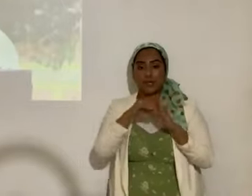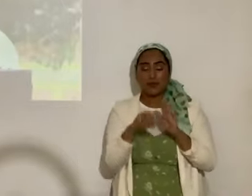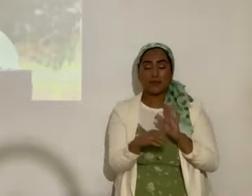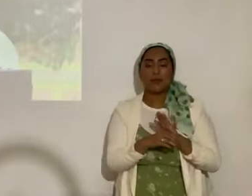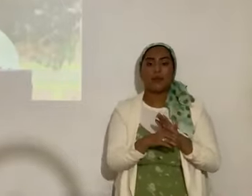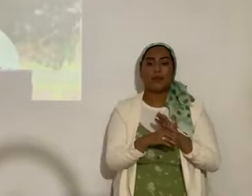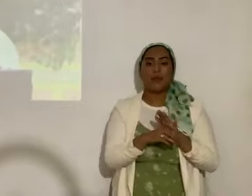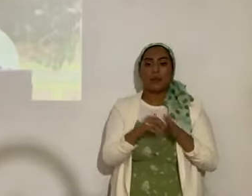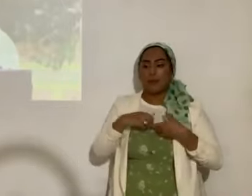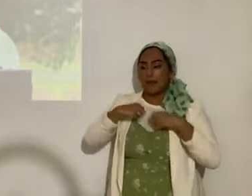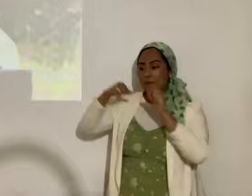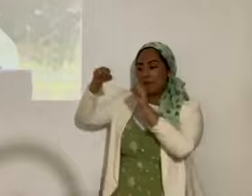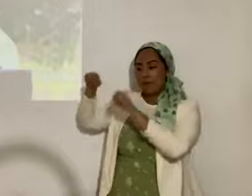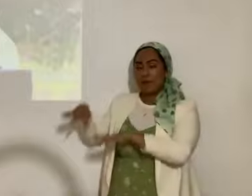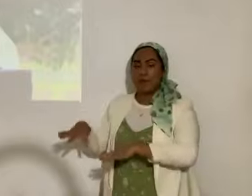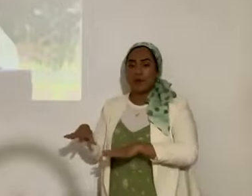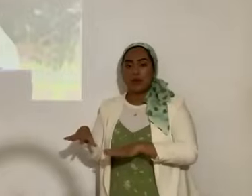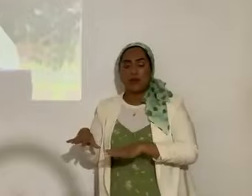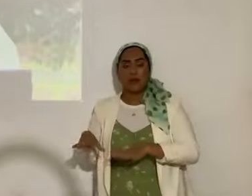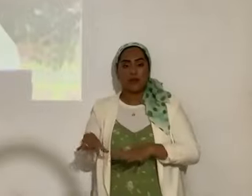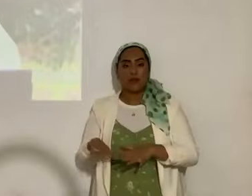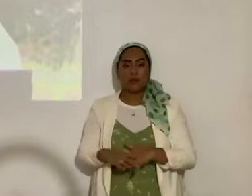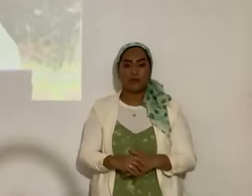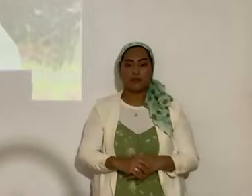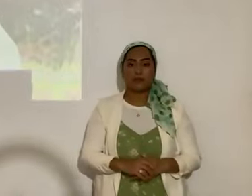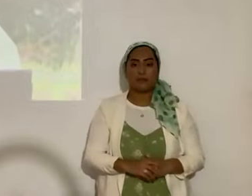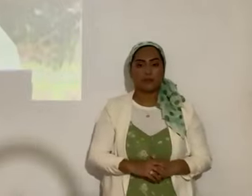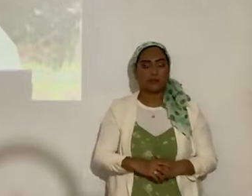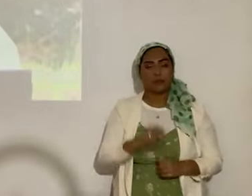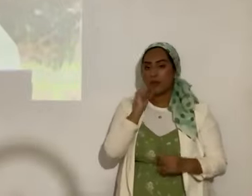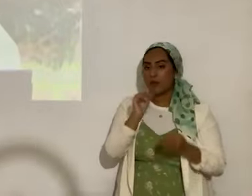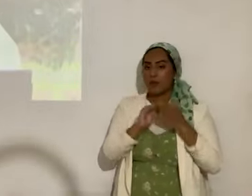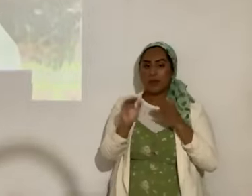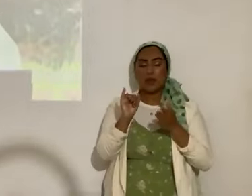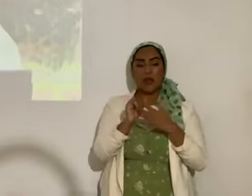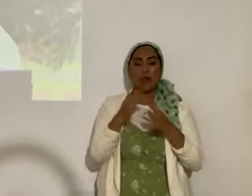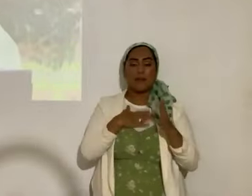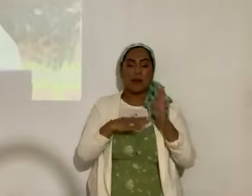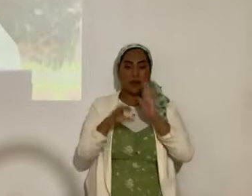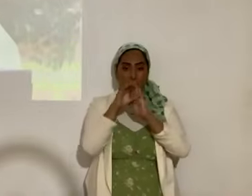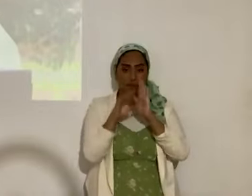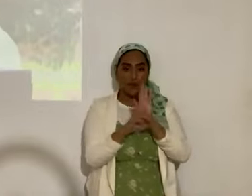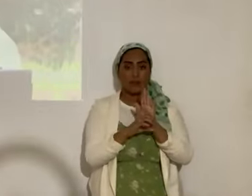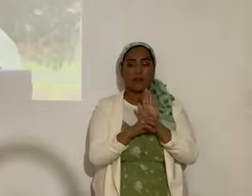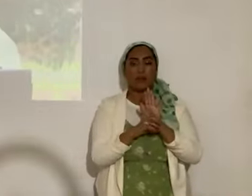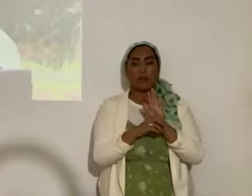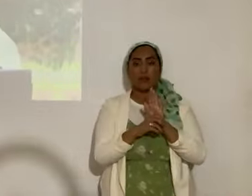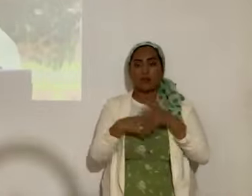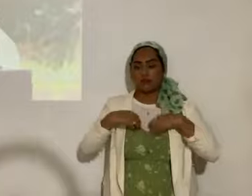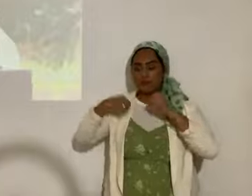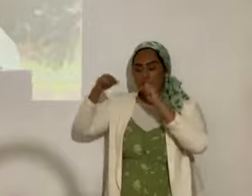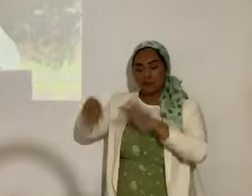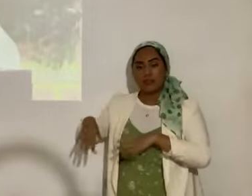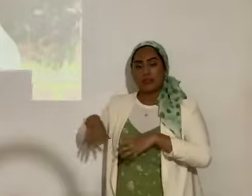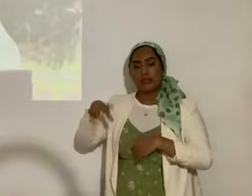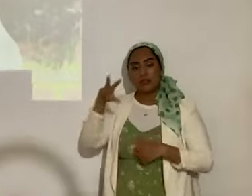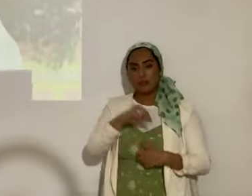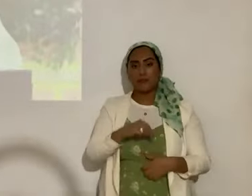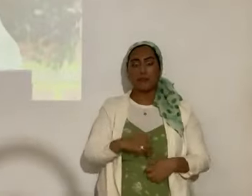se escapen de sus ojos Aleluya no permitan que mis mandamientos escapen de sus ojos